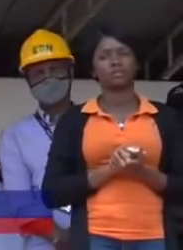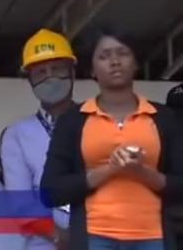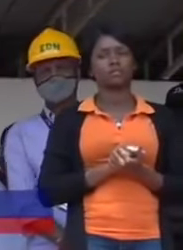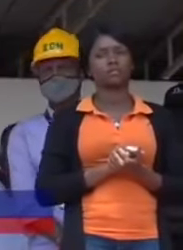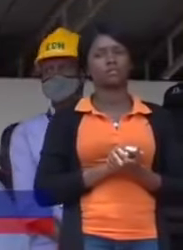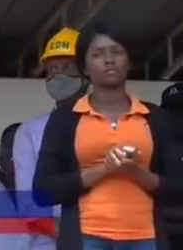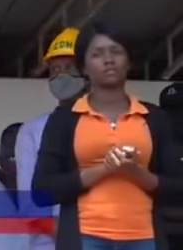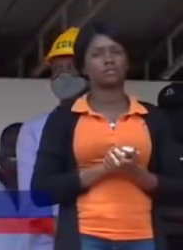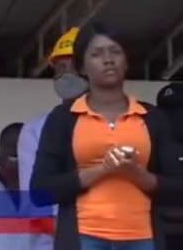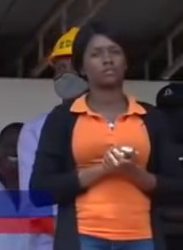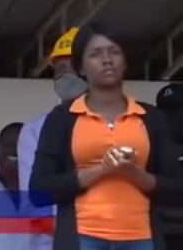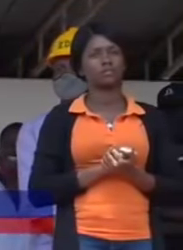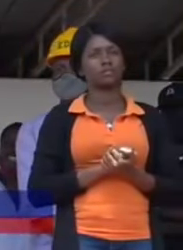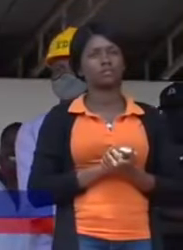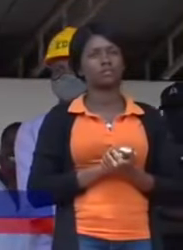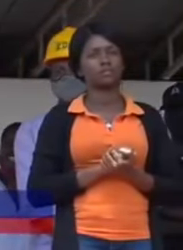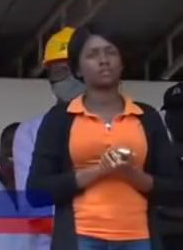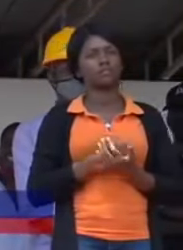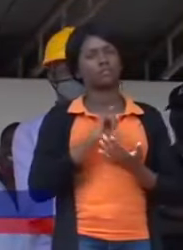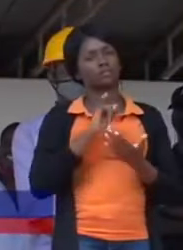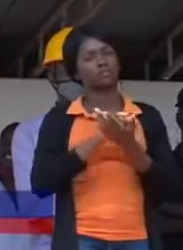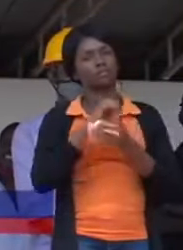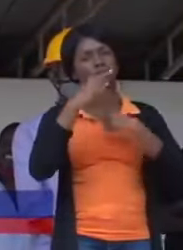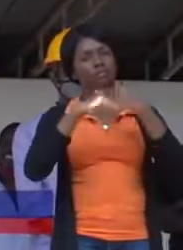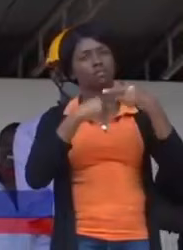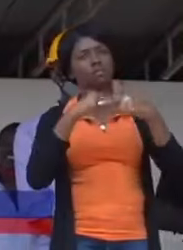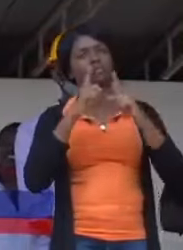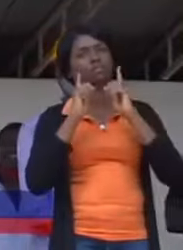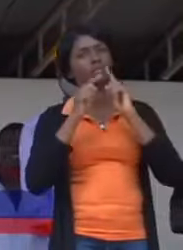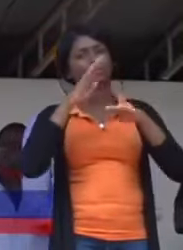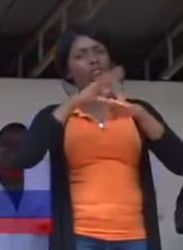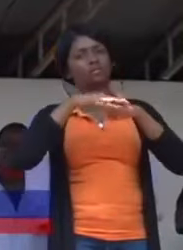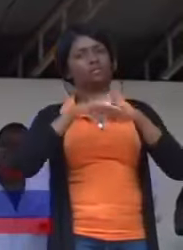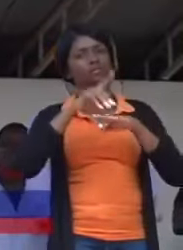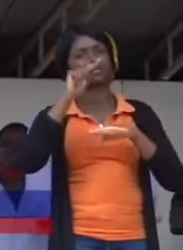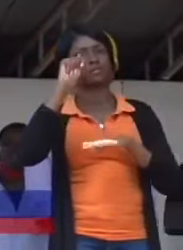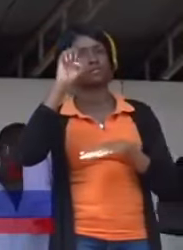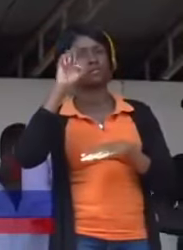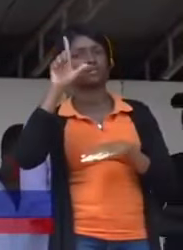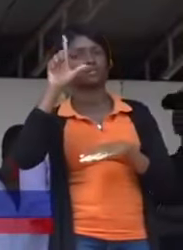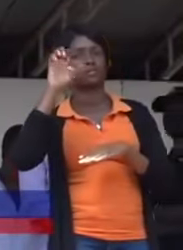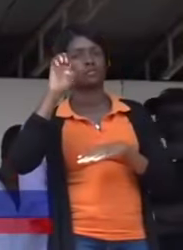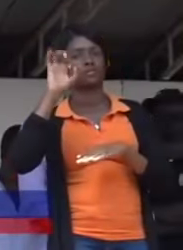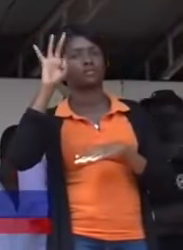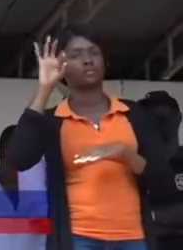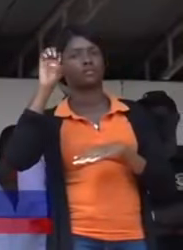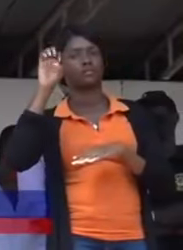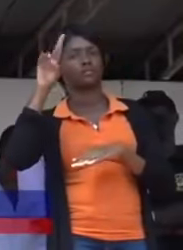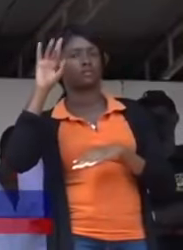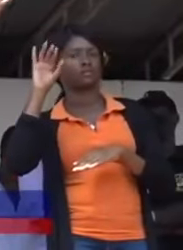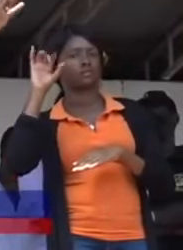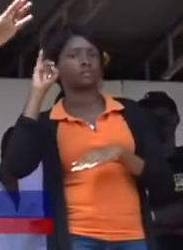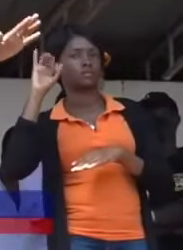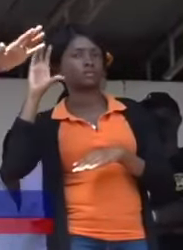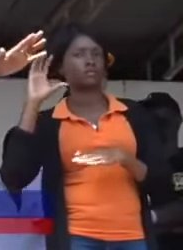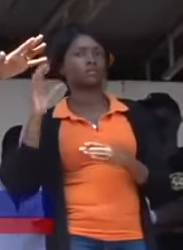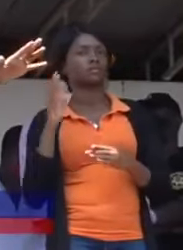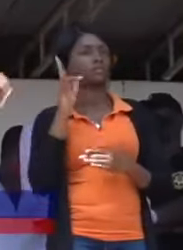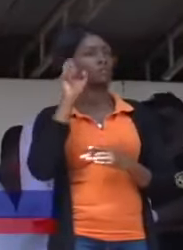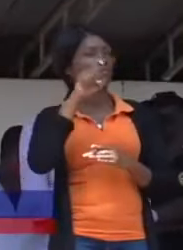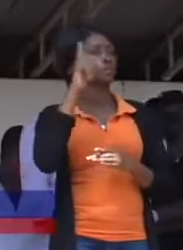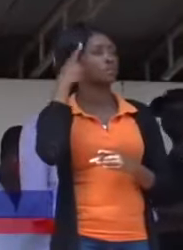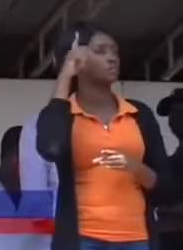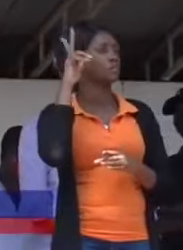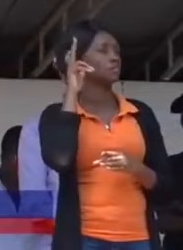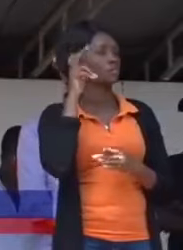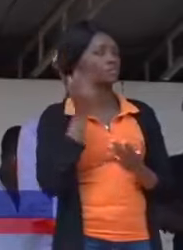en fait, ça me parle pas aller sur téléphérique là, besoin d'oreilles nous. J'oreille nous, besoin ça me parle pas aller pour